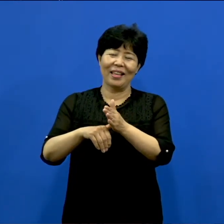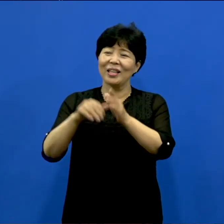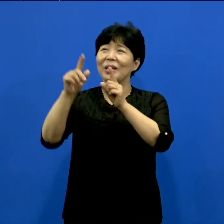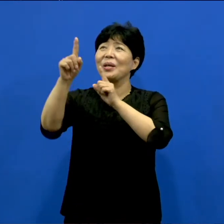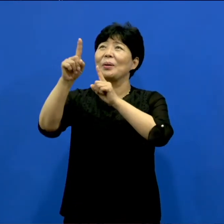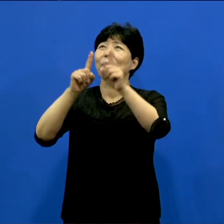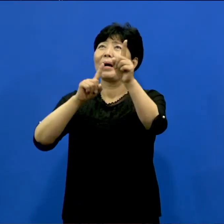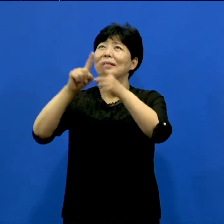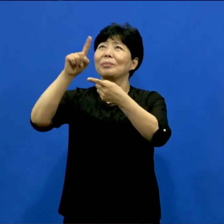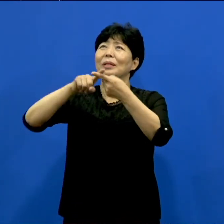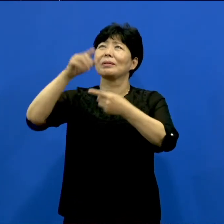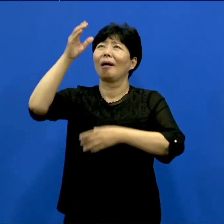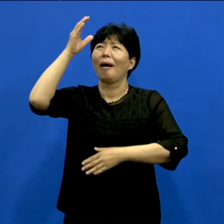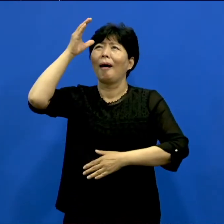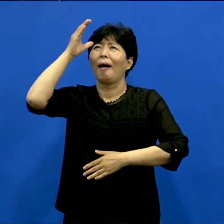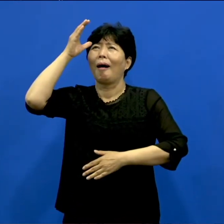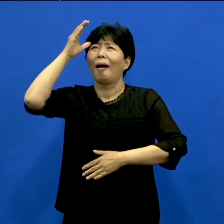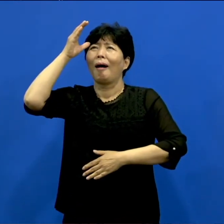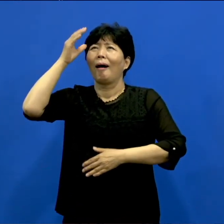대한 기대감으로 가득 차 있을 거예요.